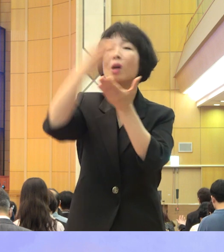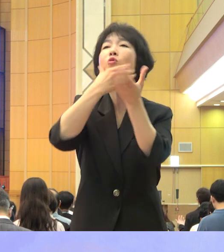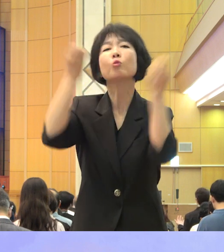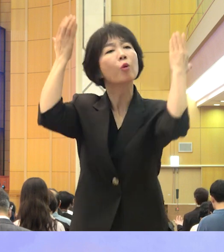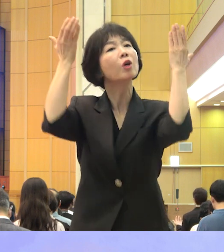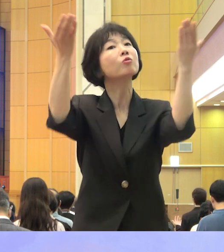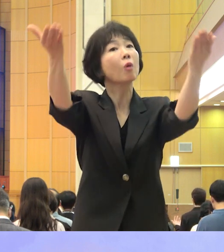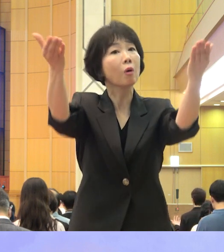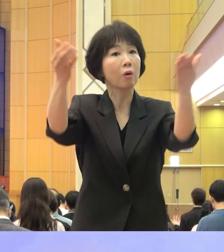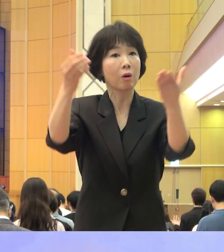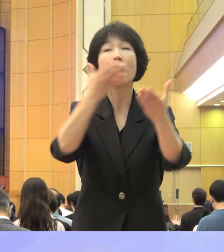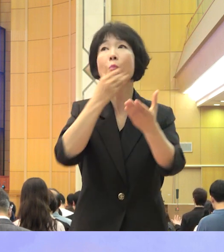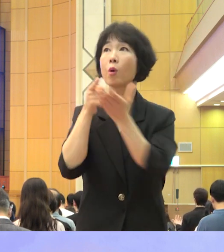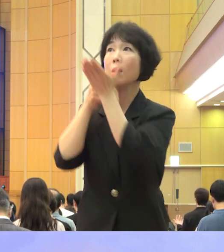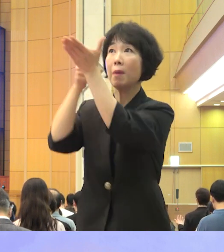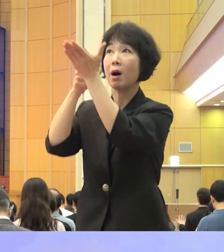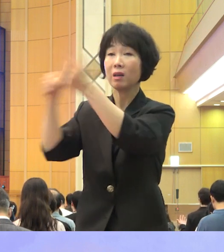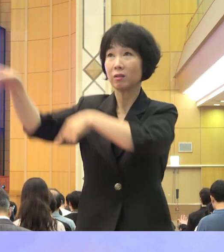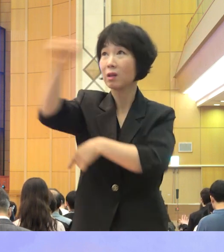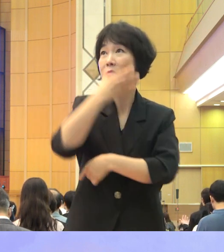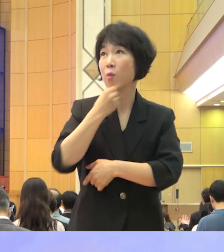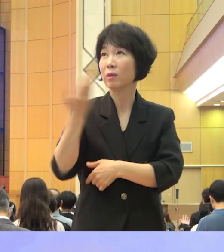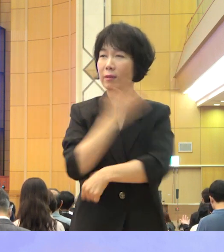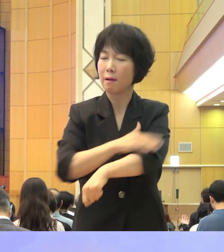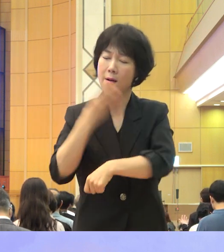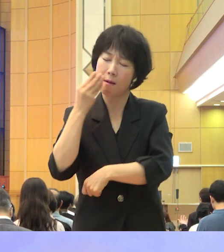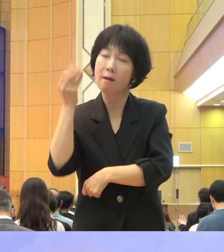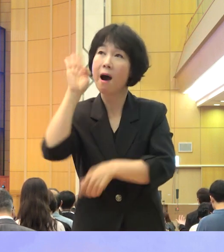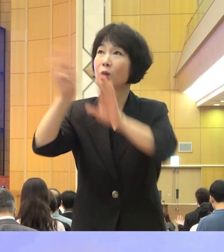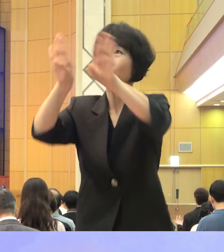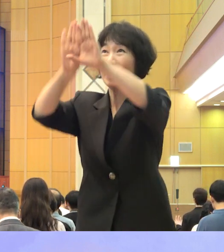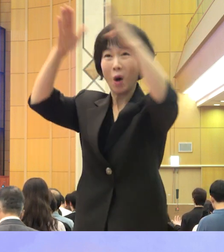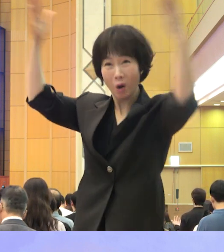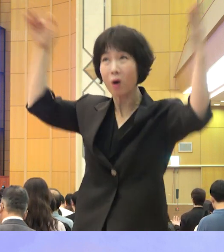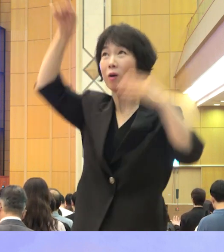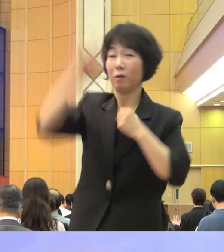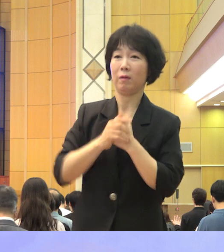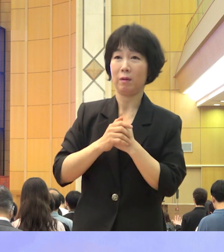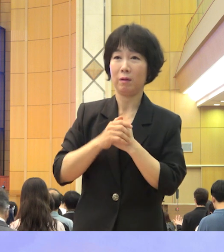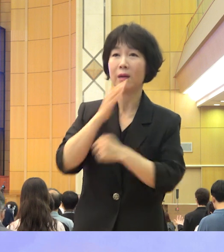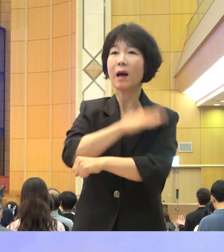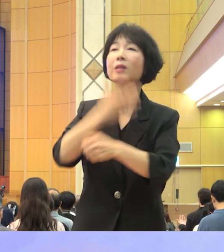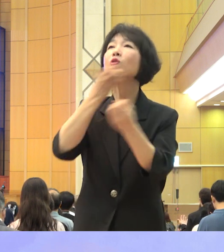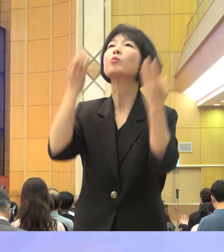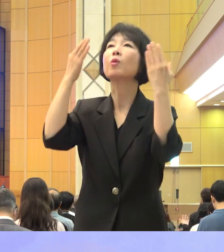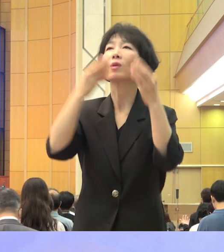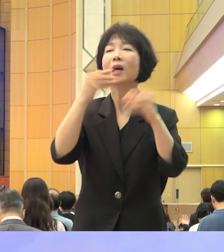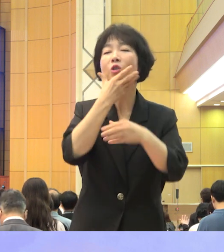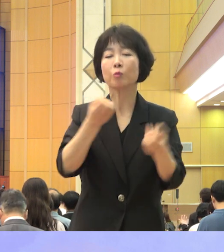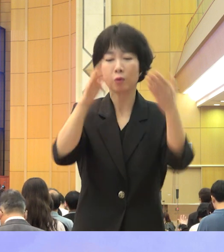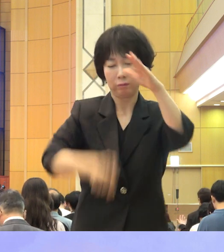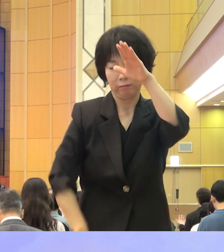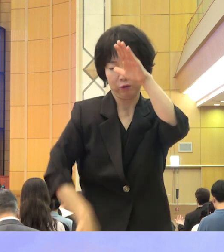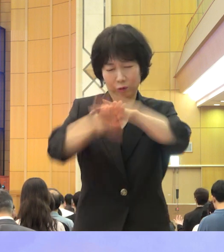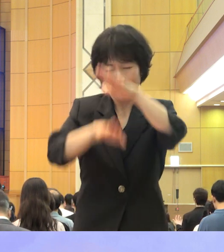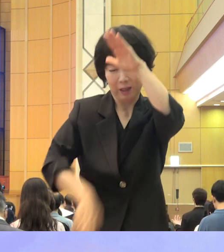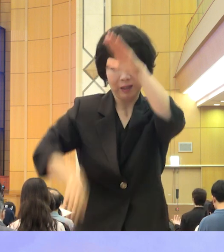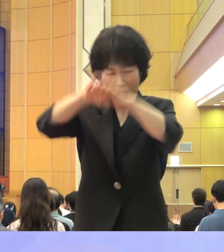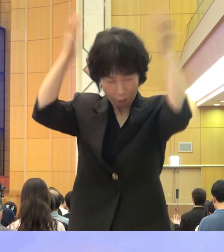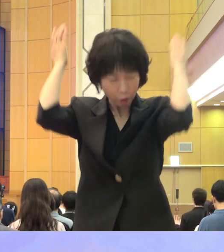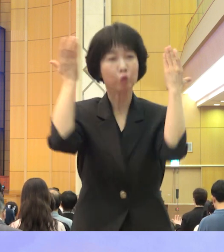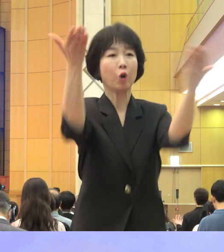축복합니다. 주의 종이 복을 빕니다. 하늘문을 열어놓으시고 하늘의 복으로 땅의 복으로